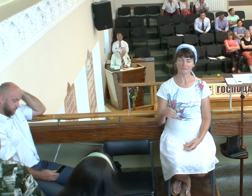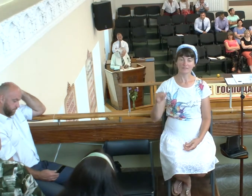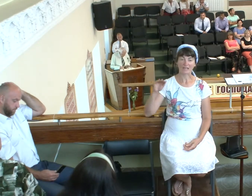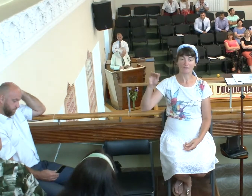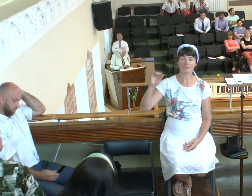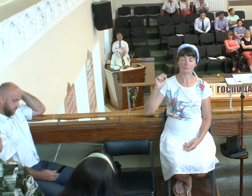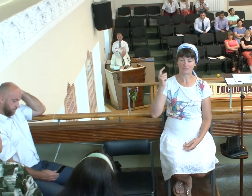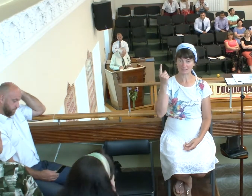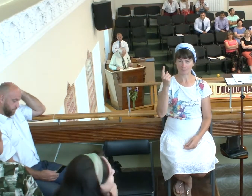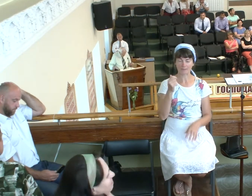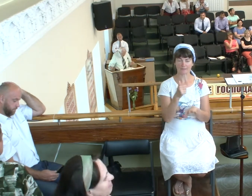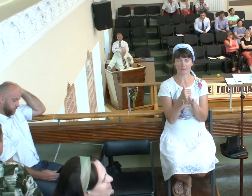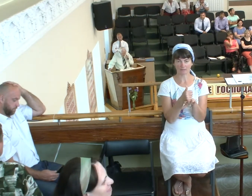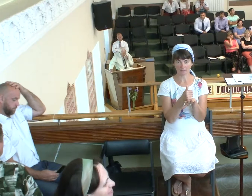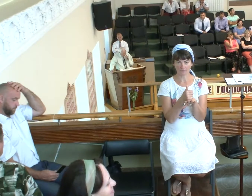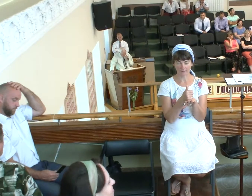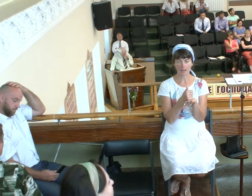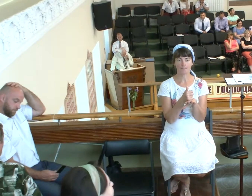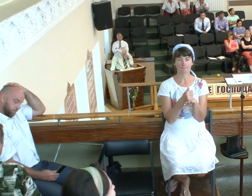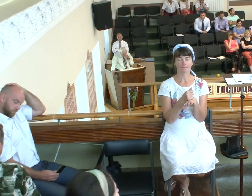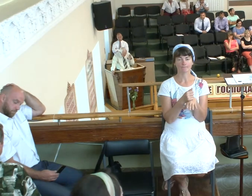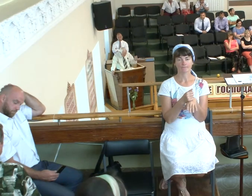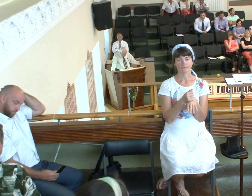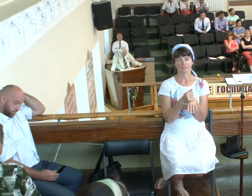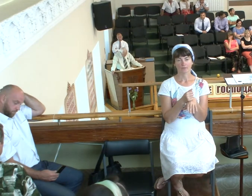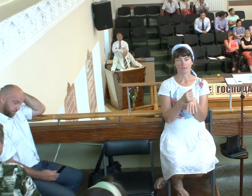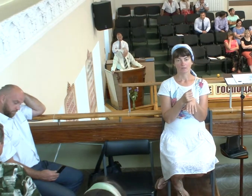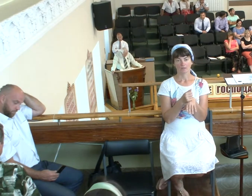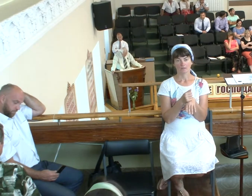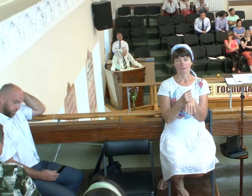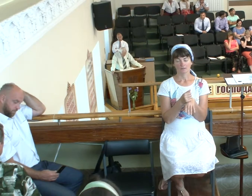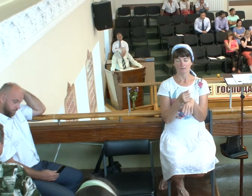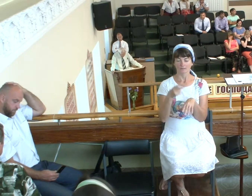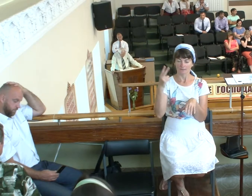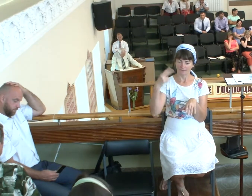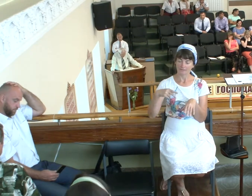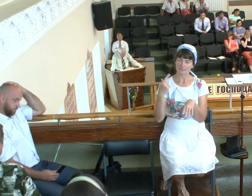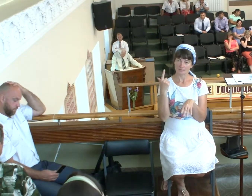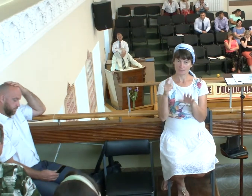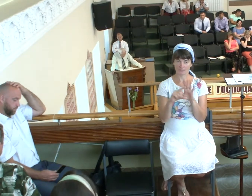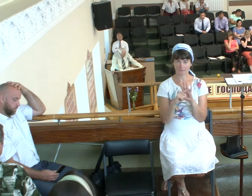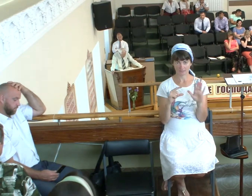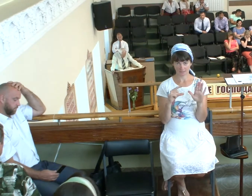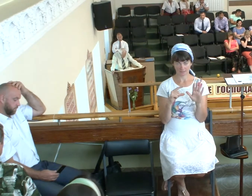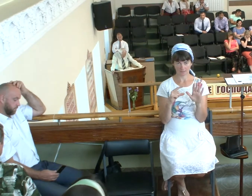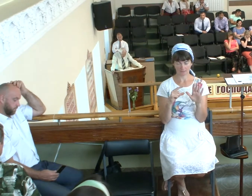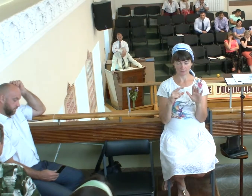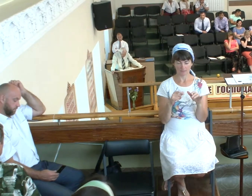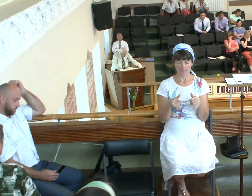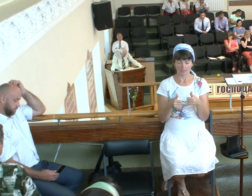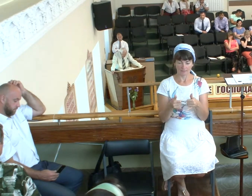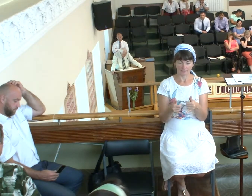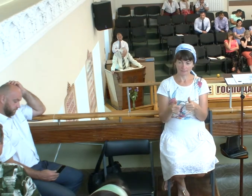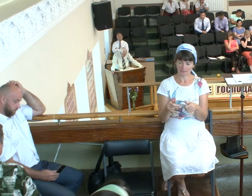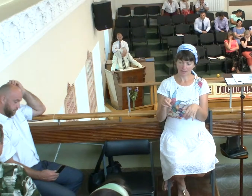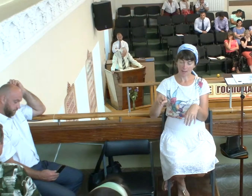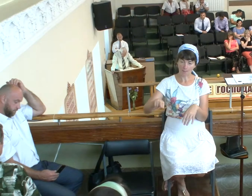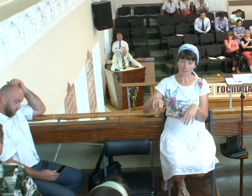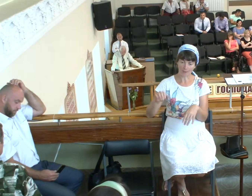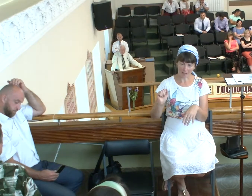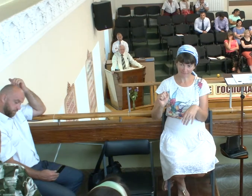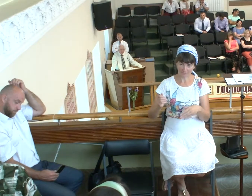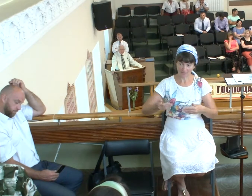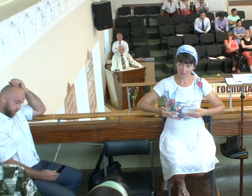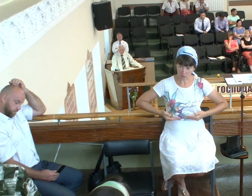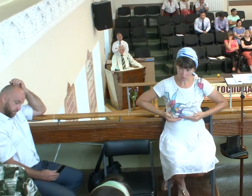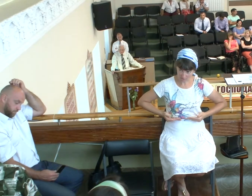Филиппийцам, 1 глава. Послание Филиппийцам, 1 глава, 21 стих. Ибо для меня жизнь